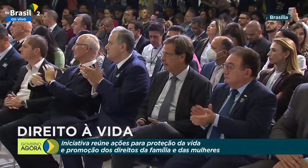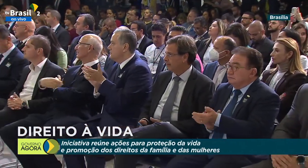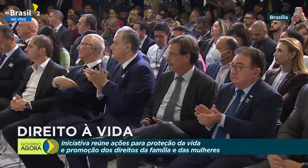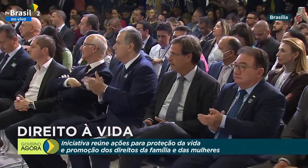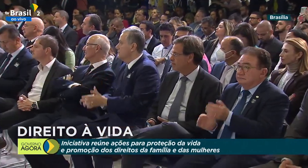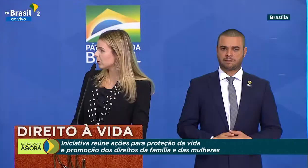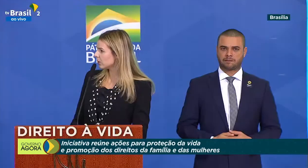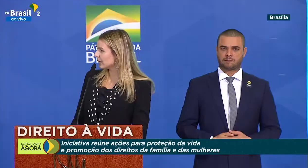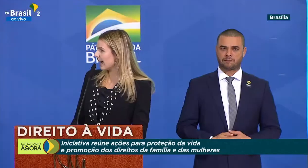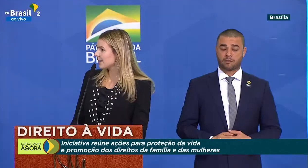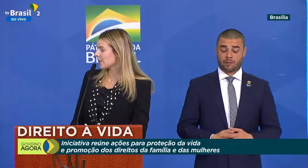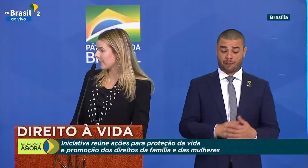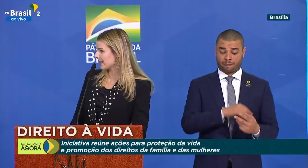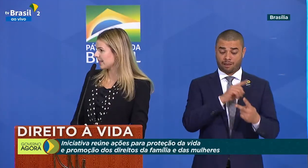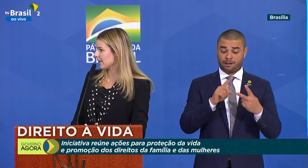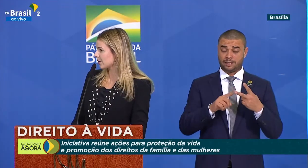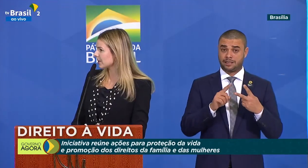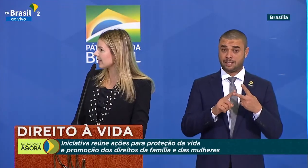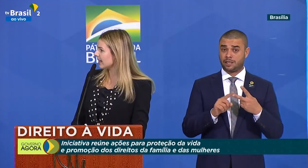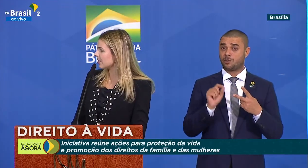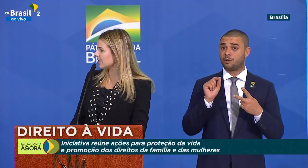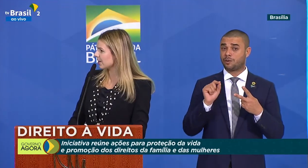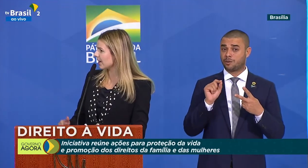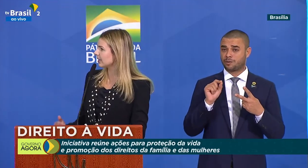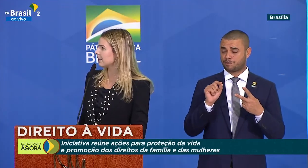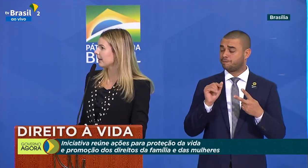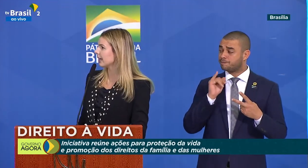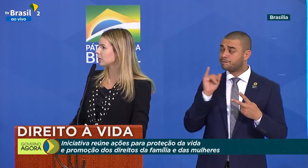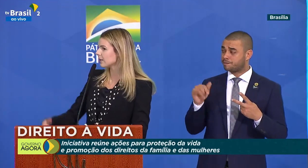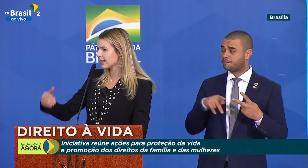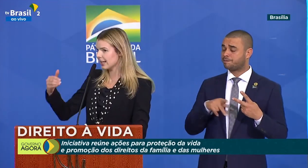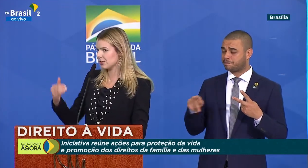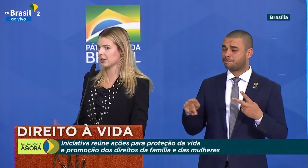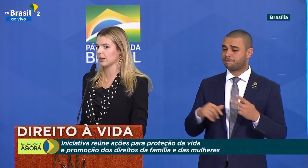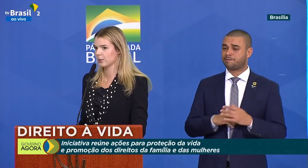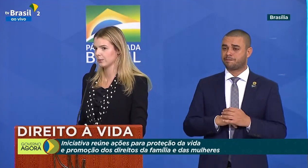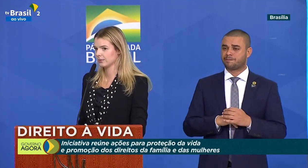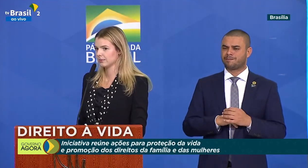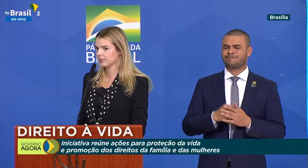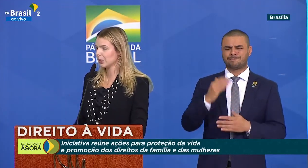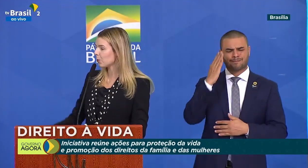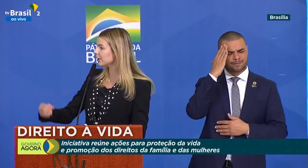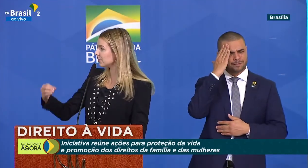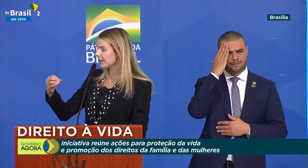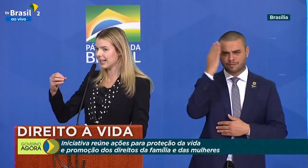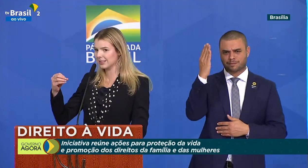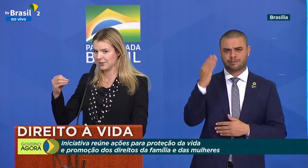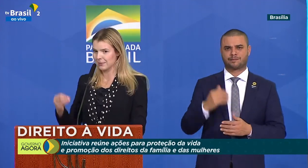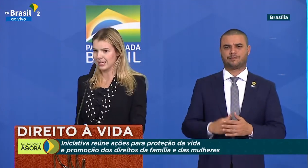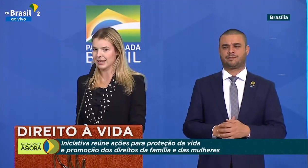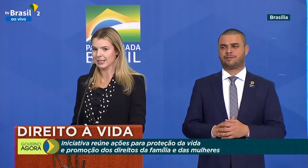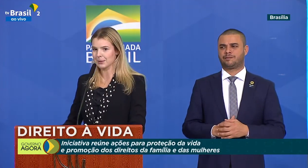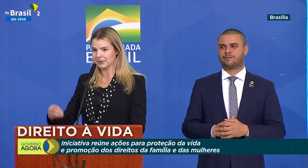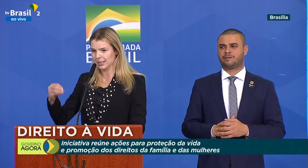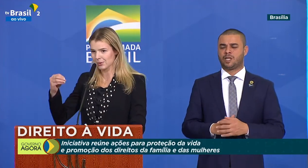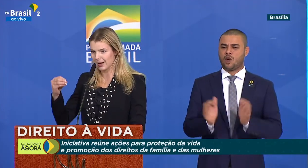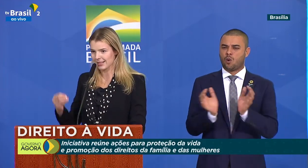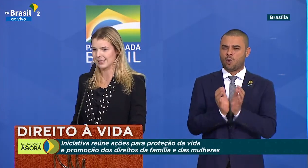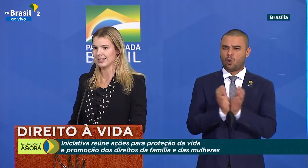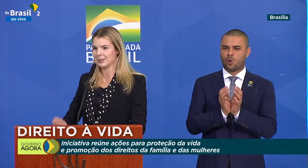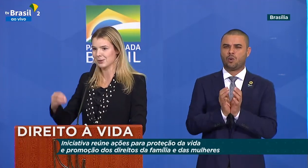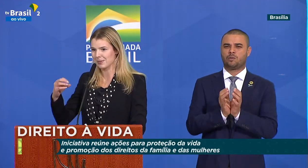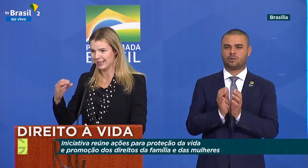e em segundo lugar senhor presidente gostaria de deixar também a nossa gratidão enquanto bancada feminina